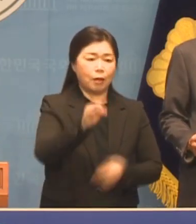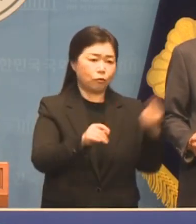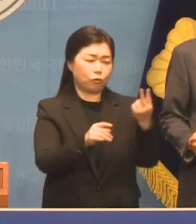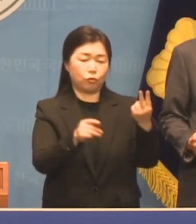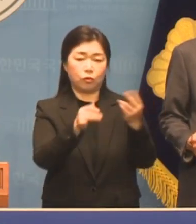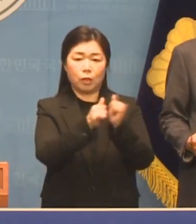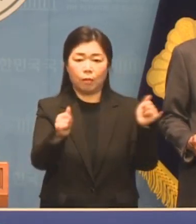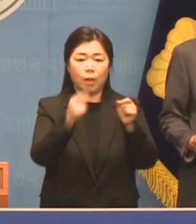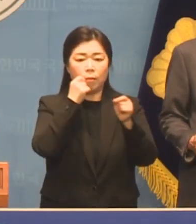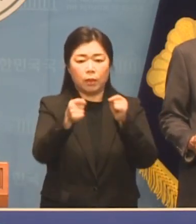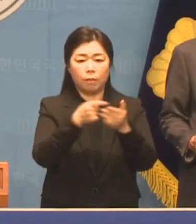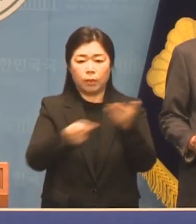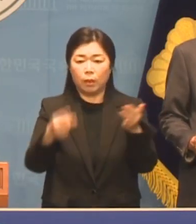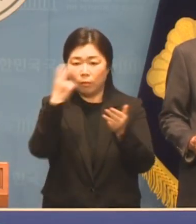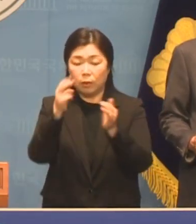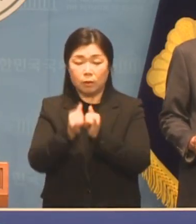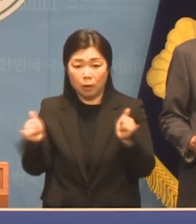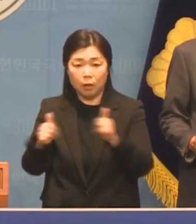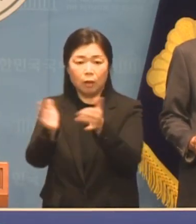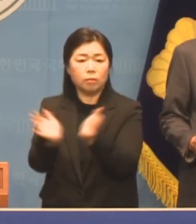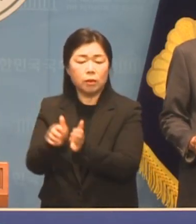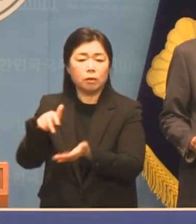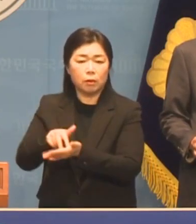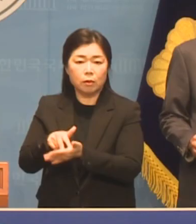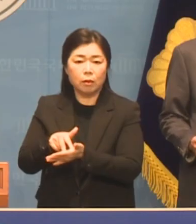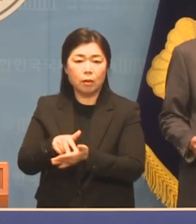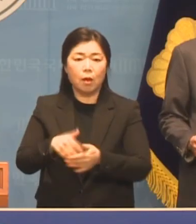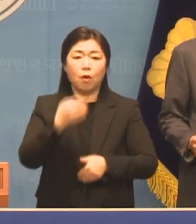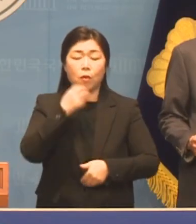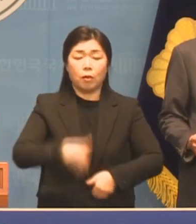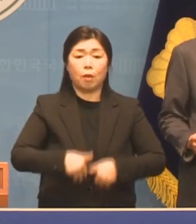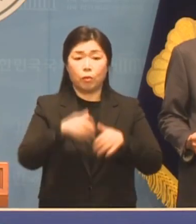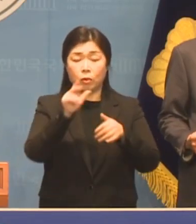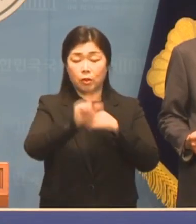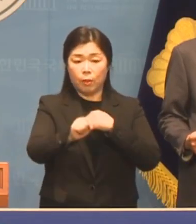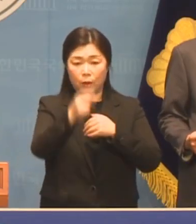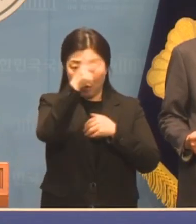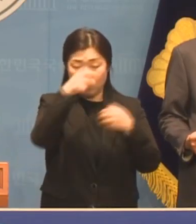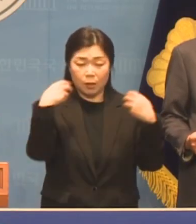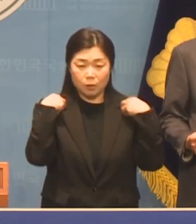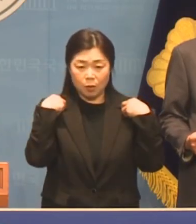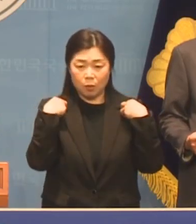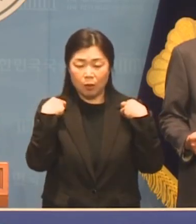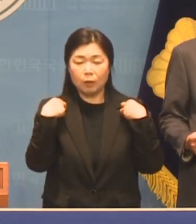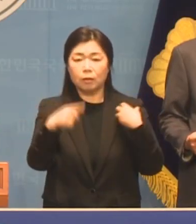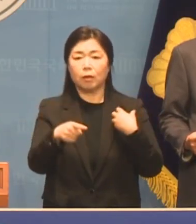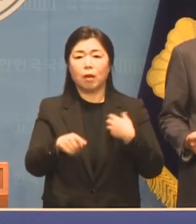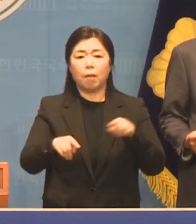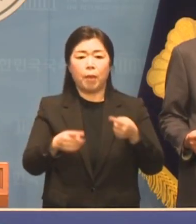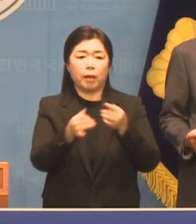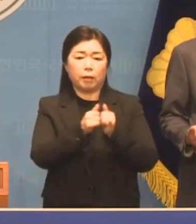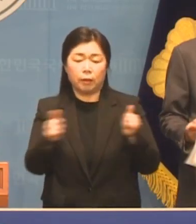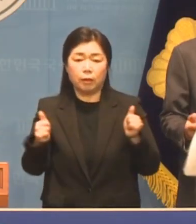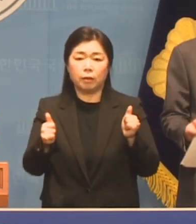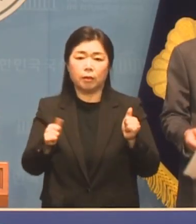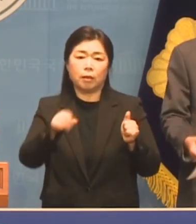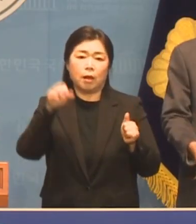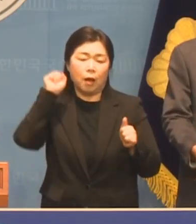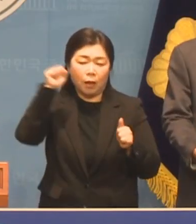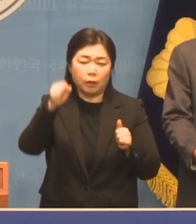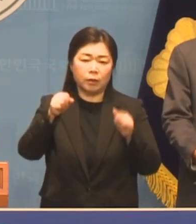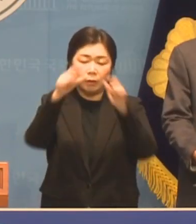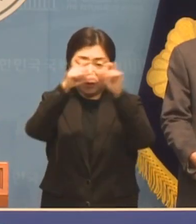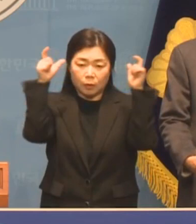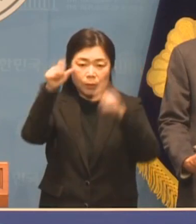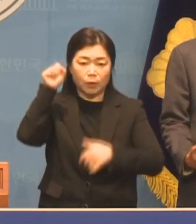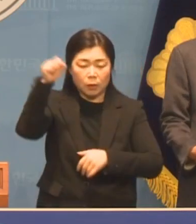피해자 관리단은 서울 남부지방검찰청에서 피해자들과 함께 100인의 항의 집회